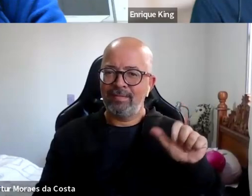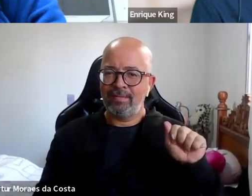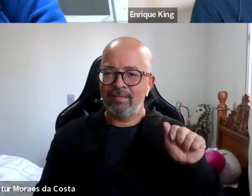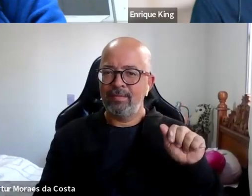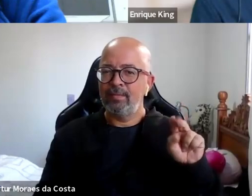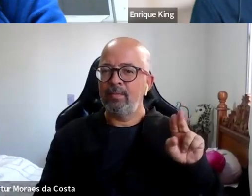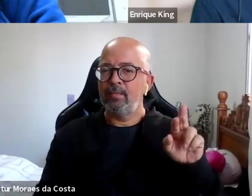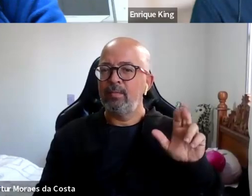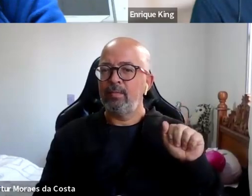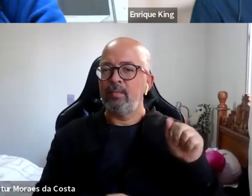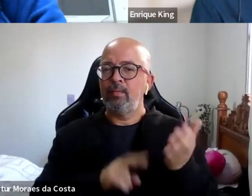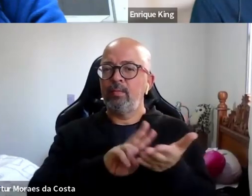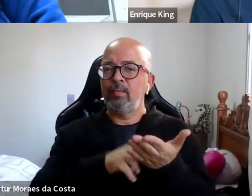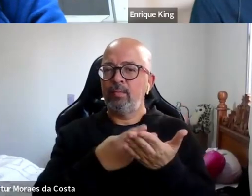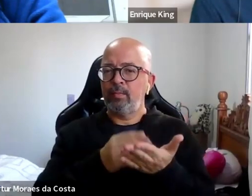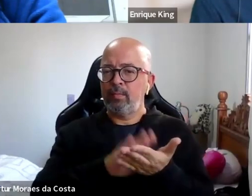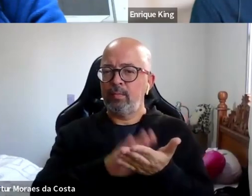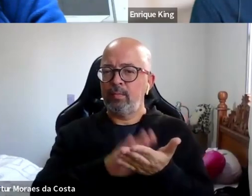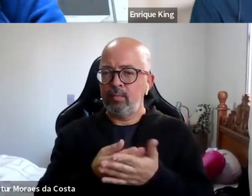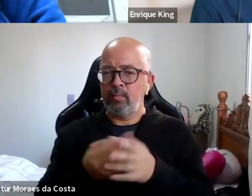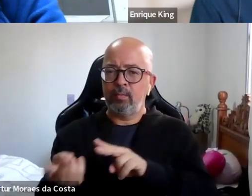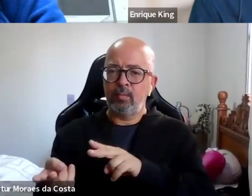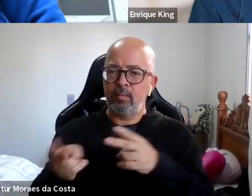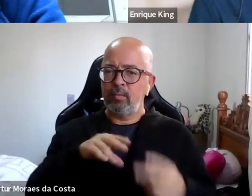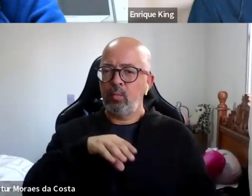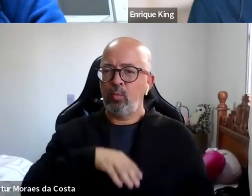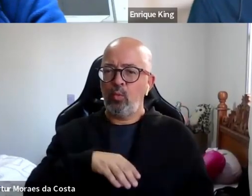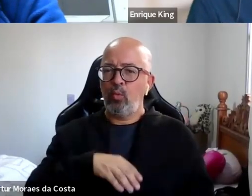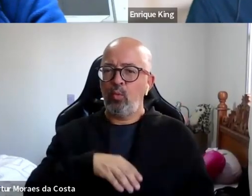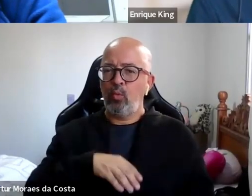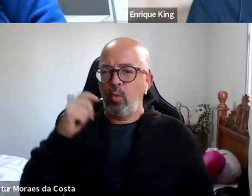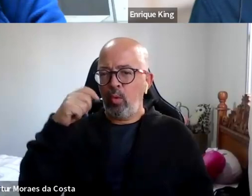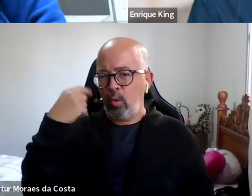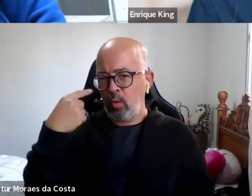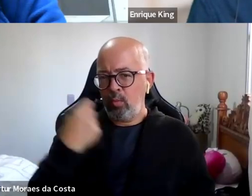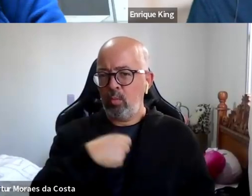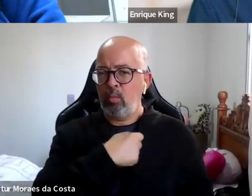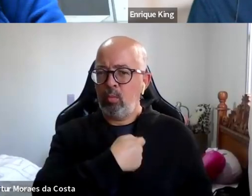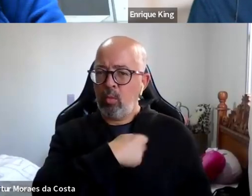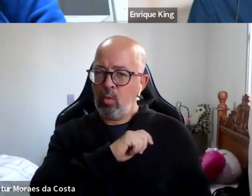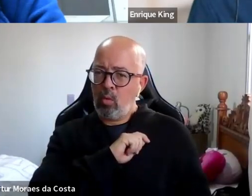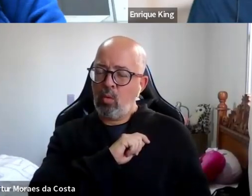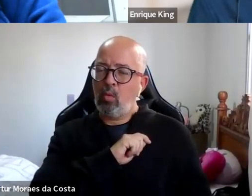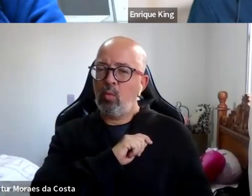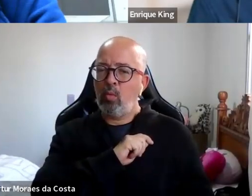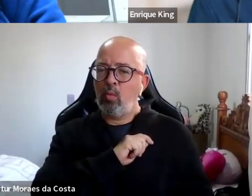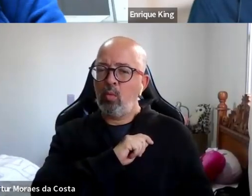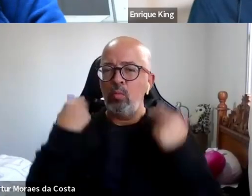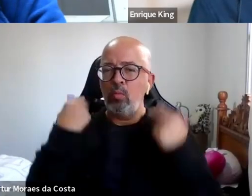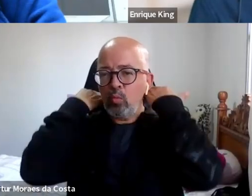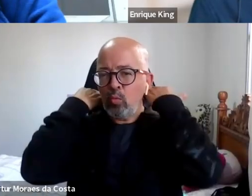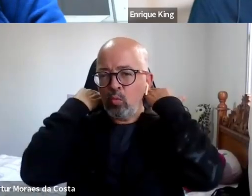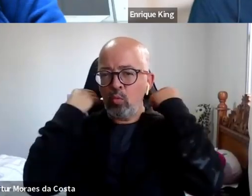Laura doctora también una mu Clara cabello corto